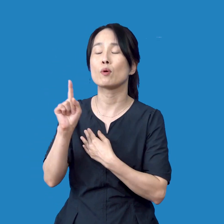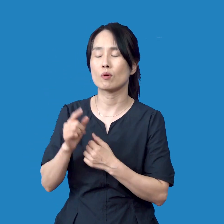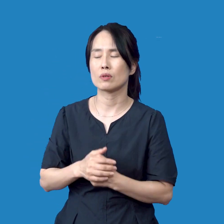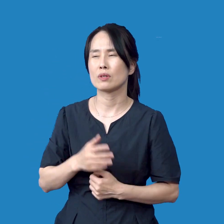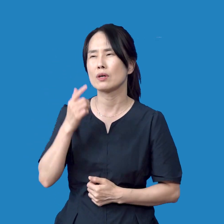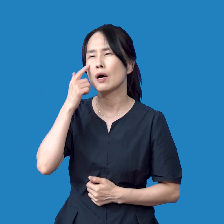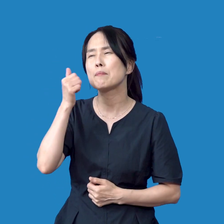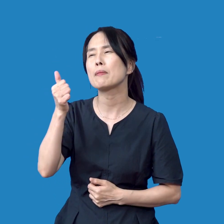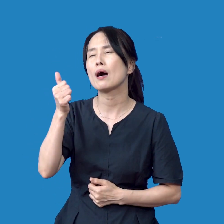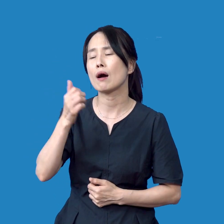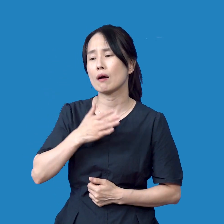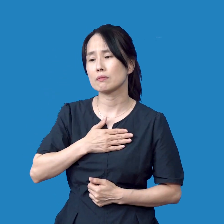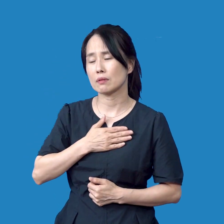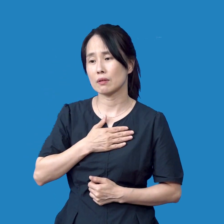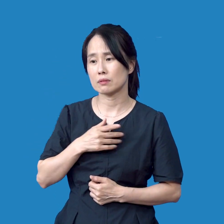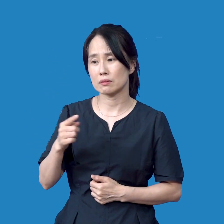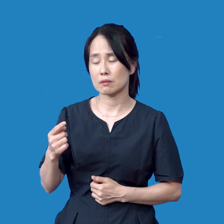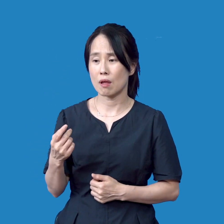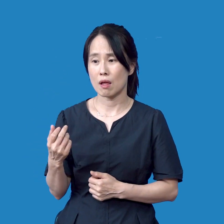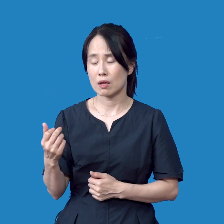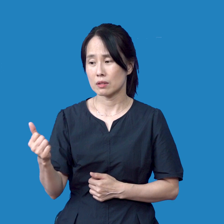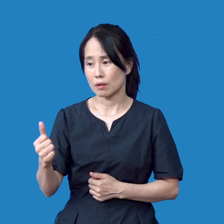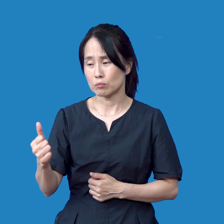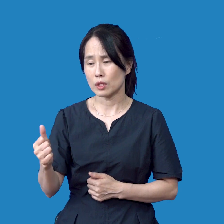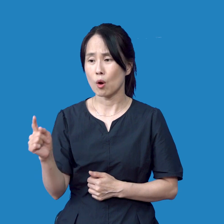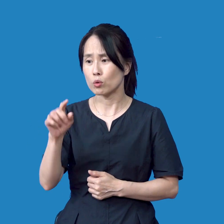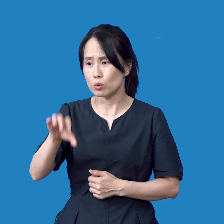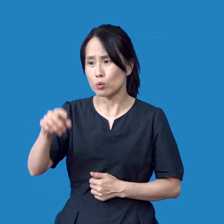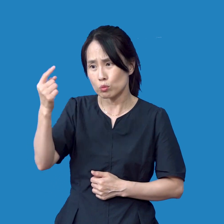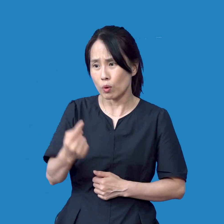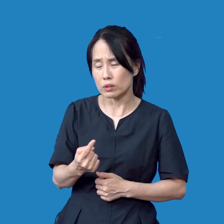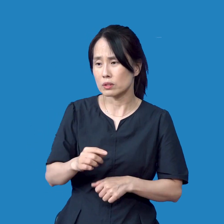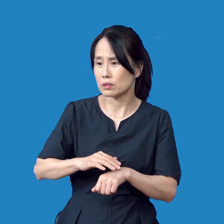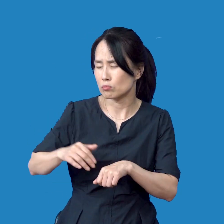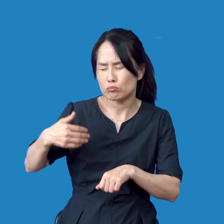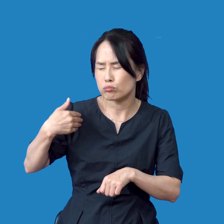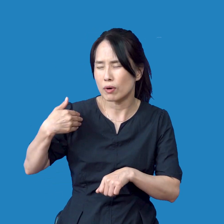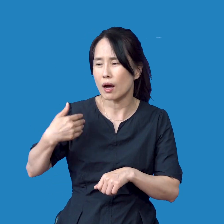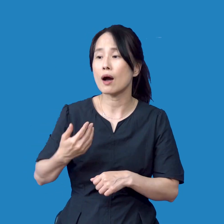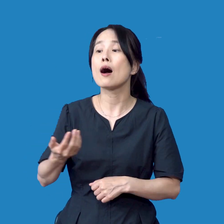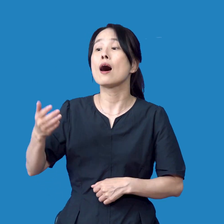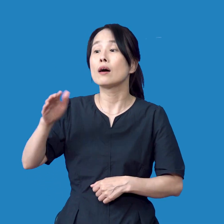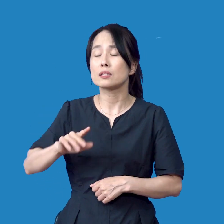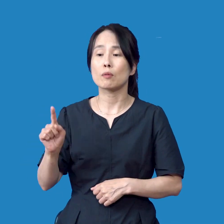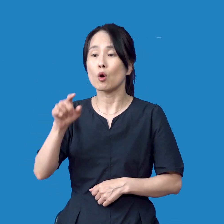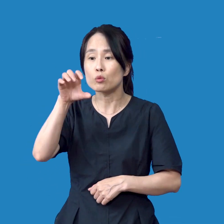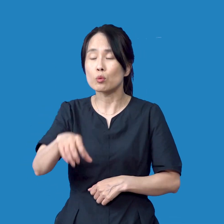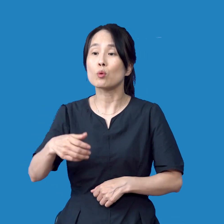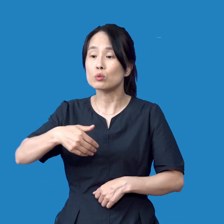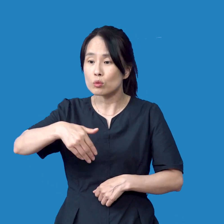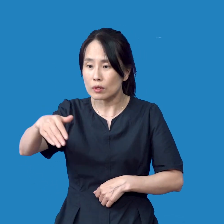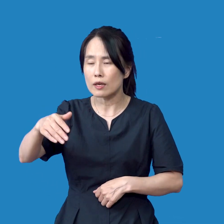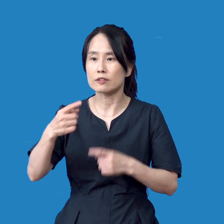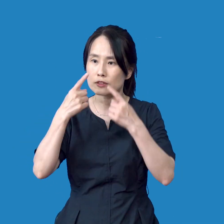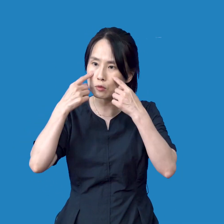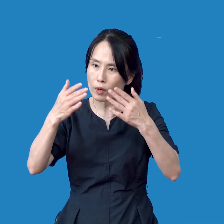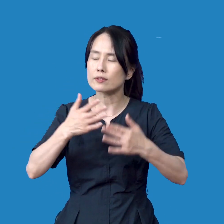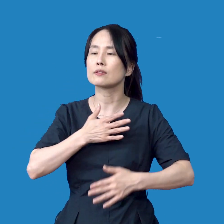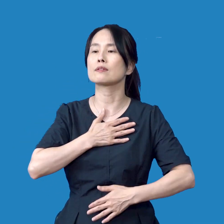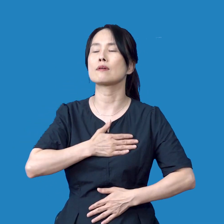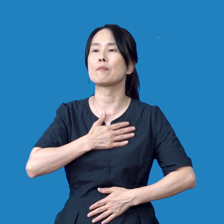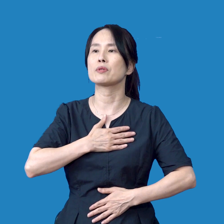했습니다. 아빠, 저는 그 사람이 어디서 왔는지는 잘 몰라요. 그러나 어디로 가는지는 분명히